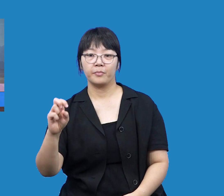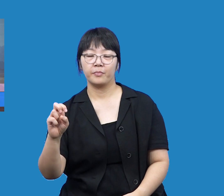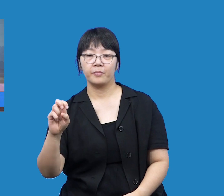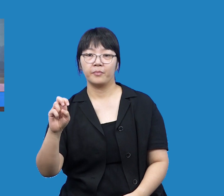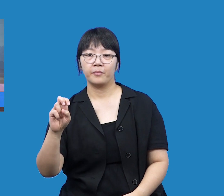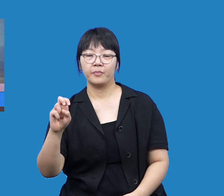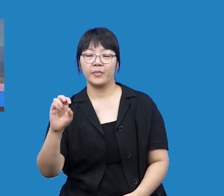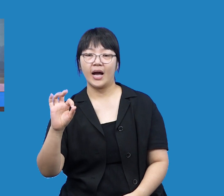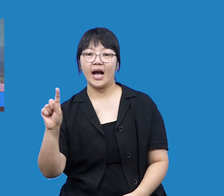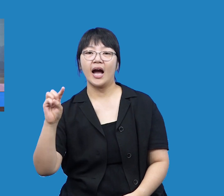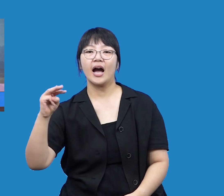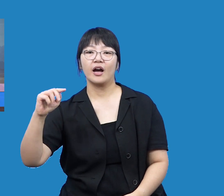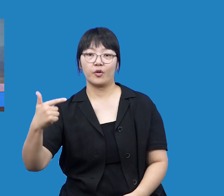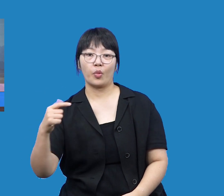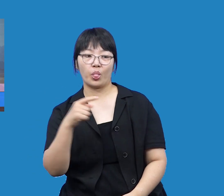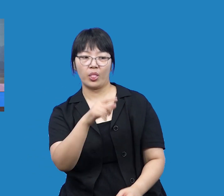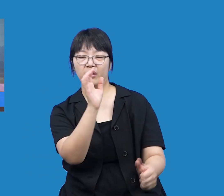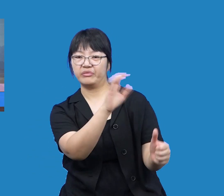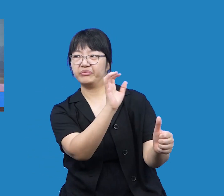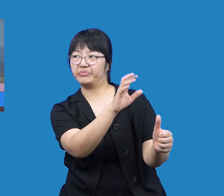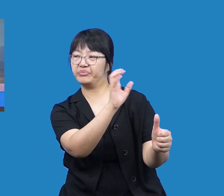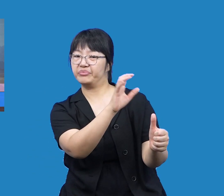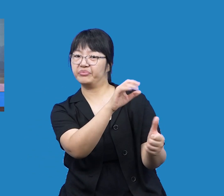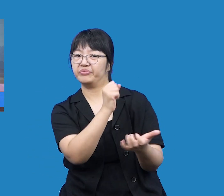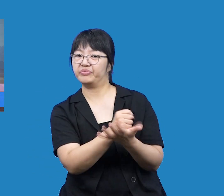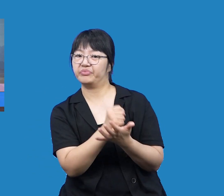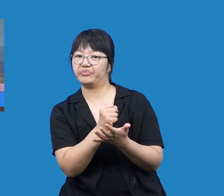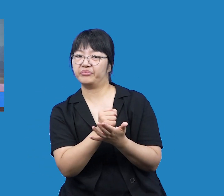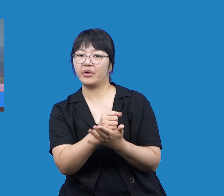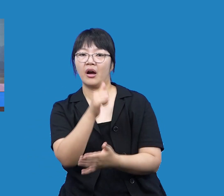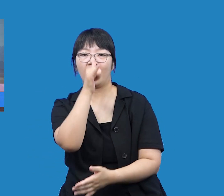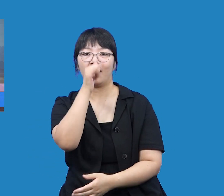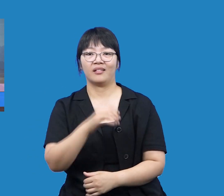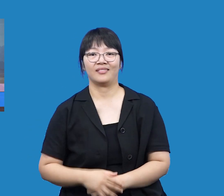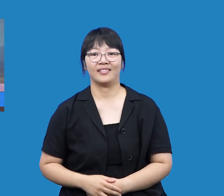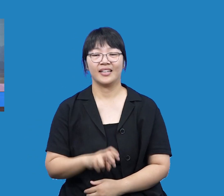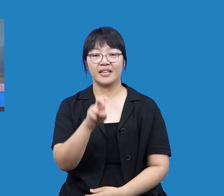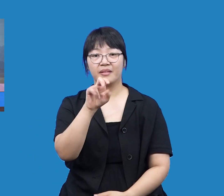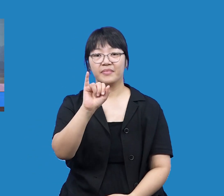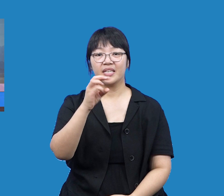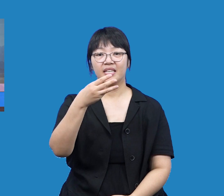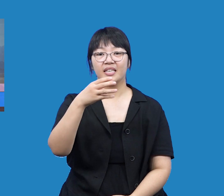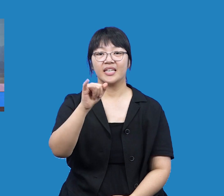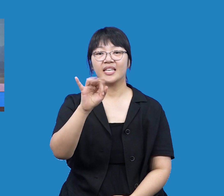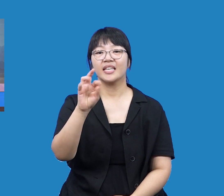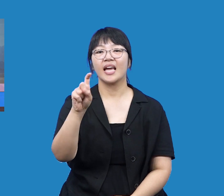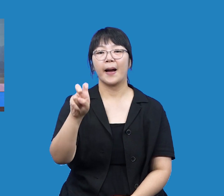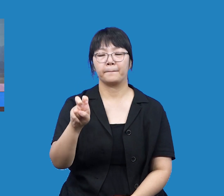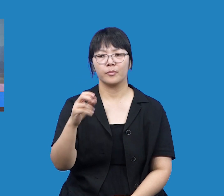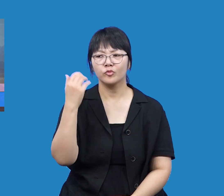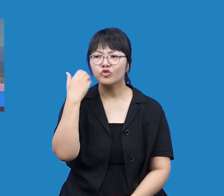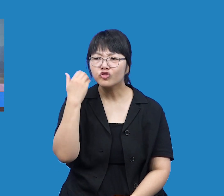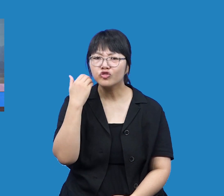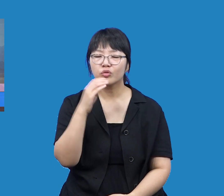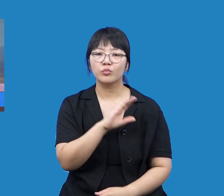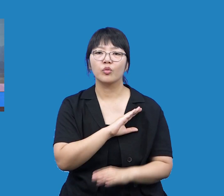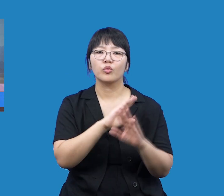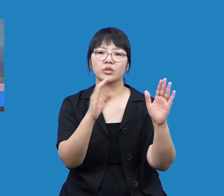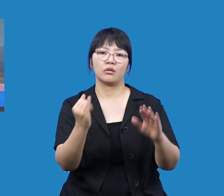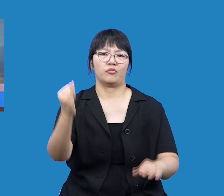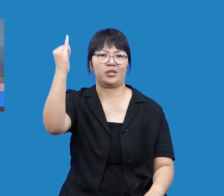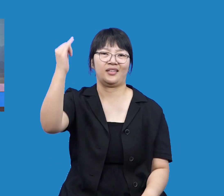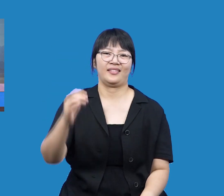모세를 비방하니라. 미리암은 누구죠? 모세의 누님이죠. 모세의 누이입니다. 그리고